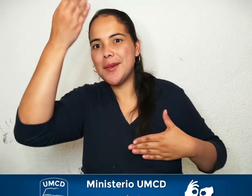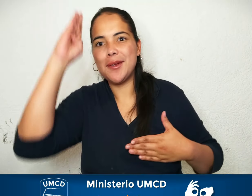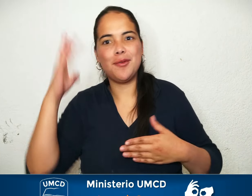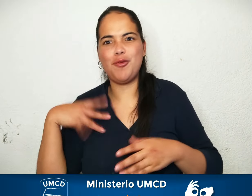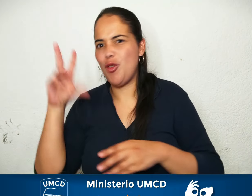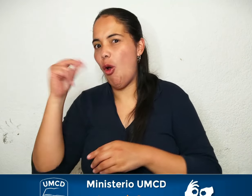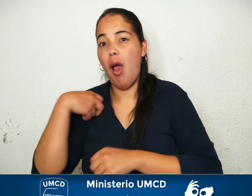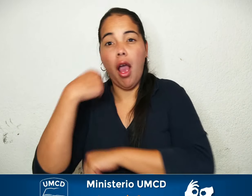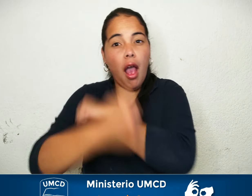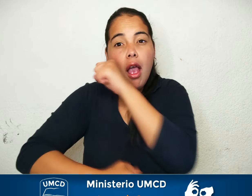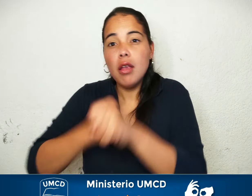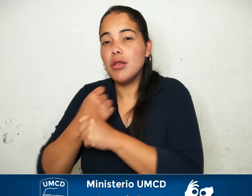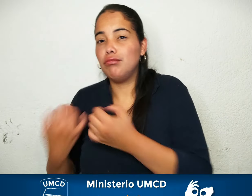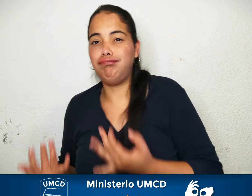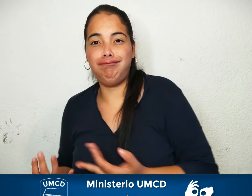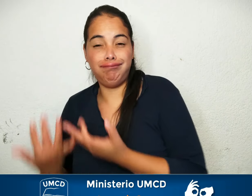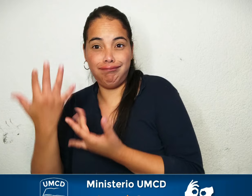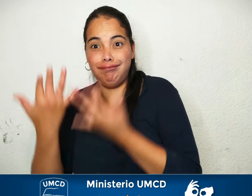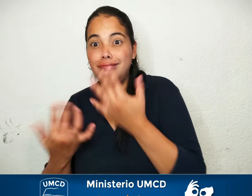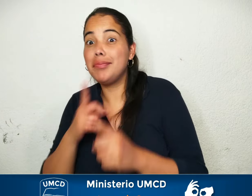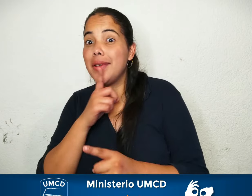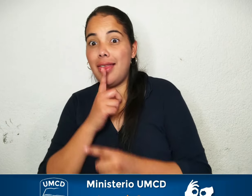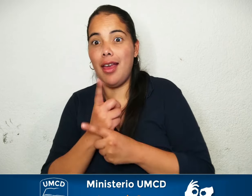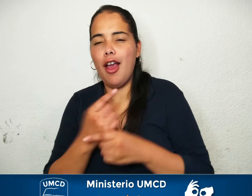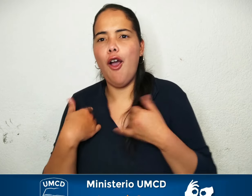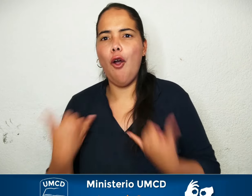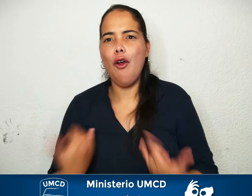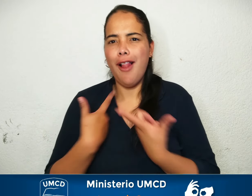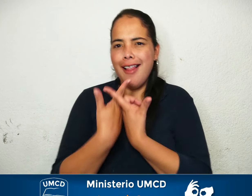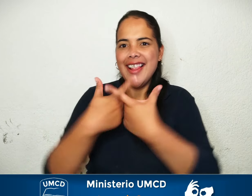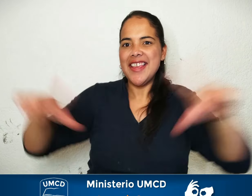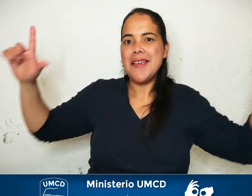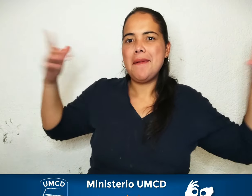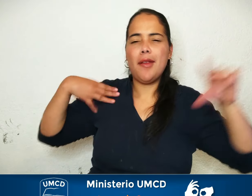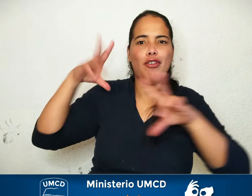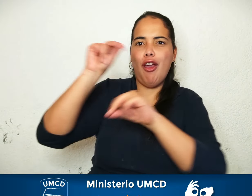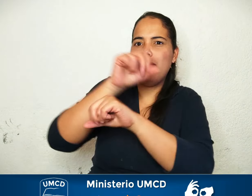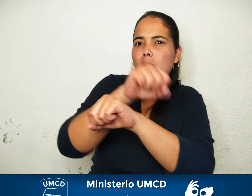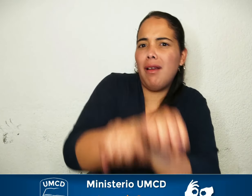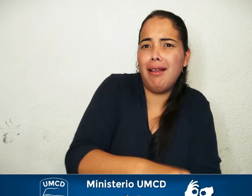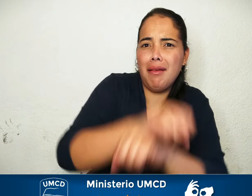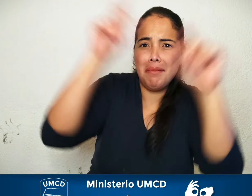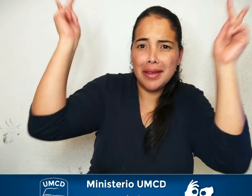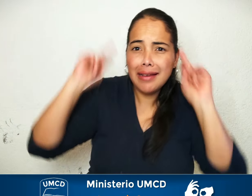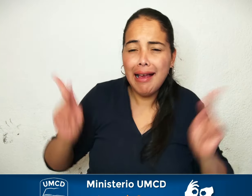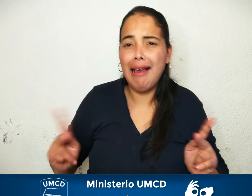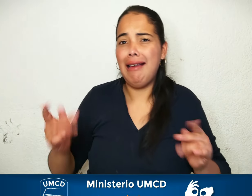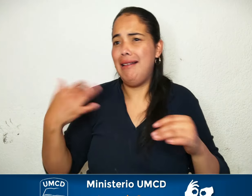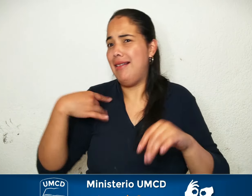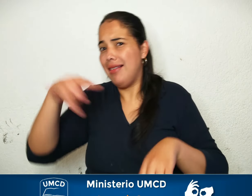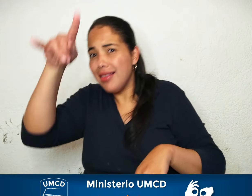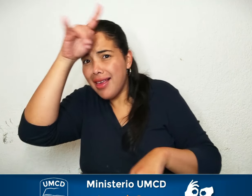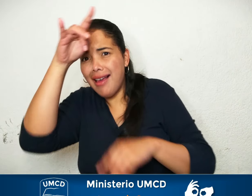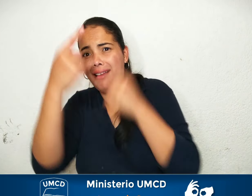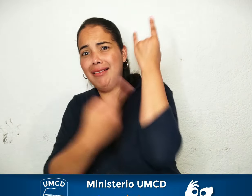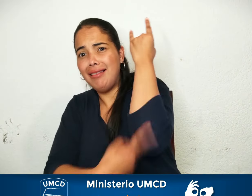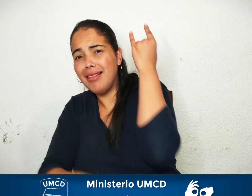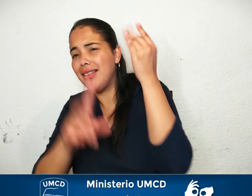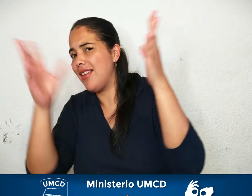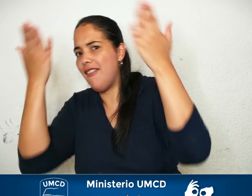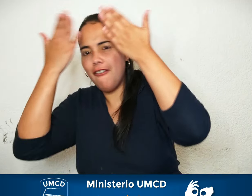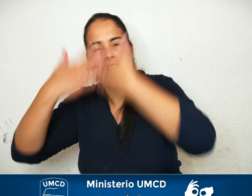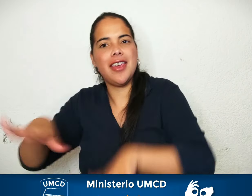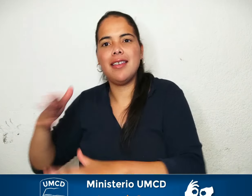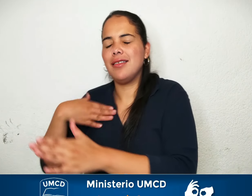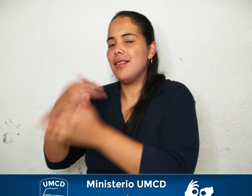no iremos a pasar la condenación. Hemos sido libres del pecado, hemos sido libres de la muerte, hemos sido